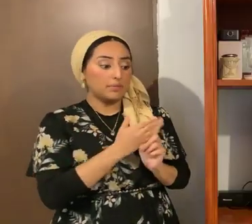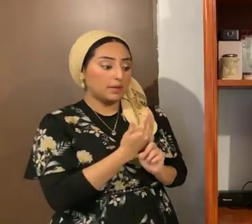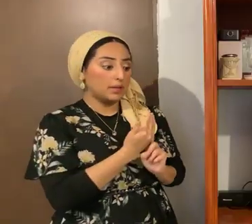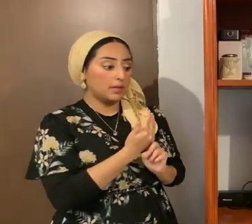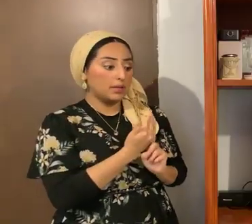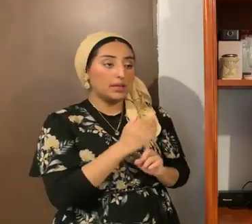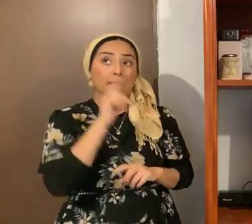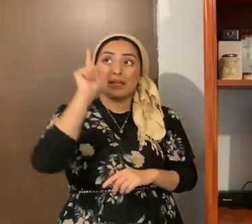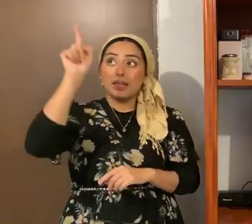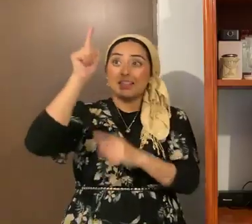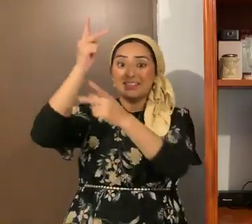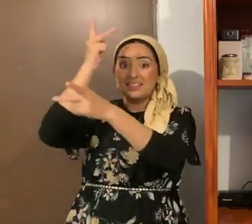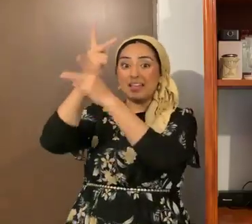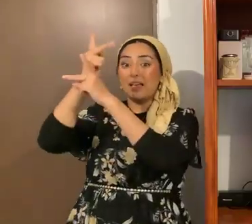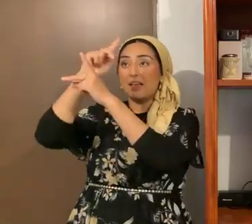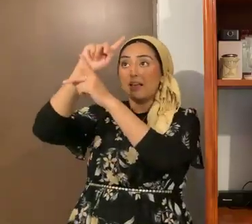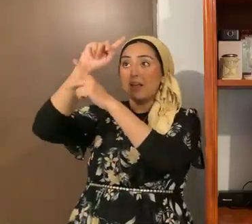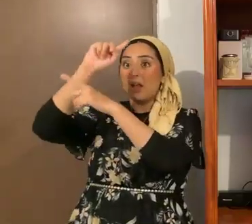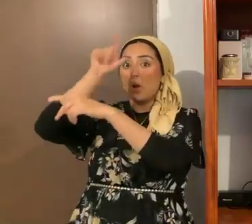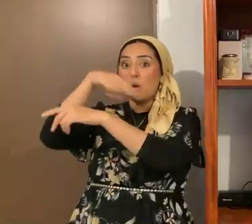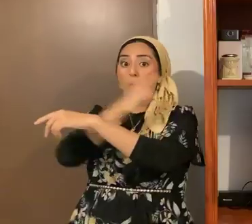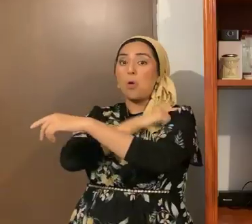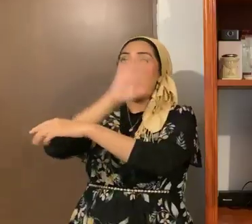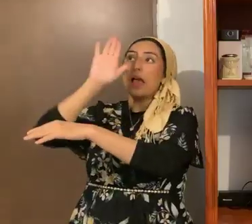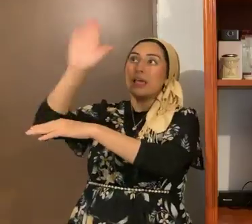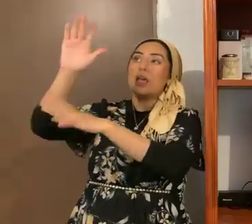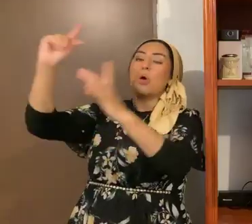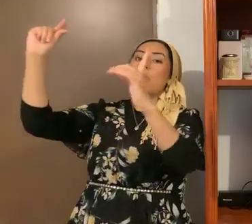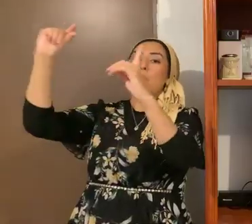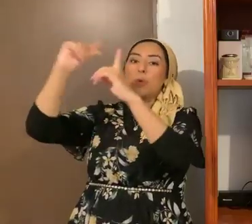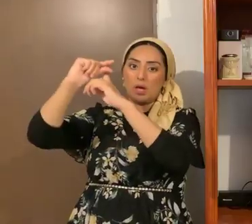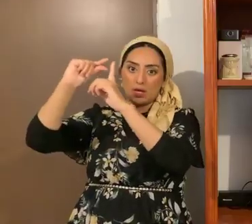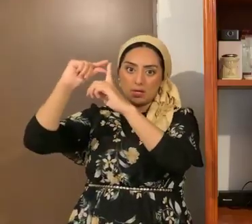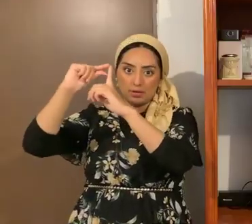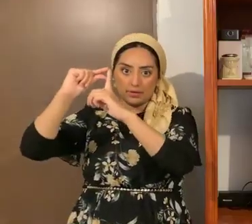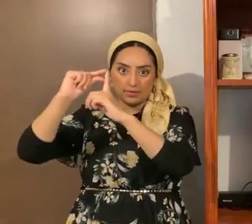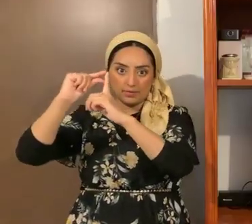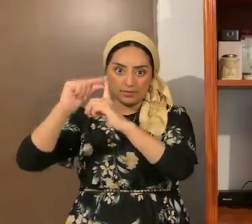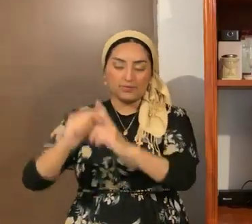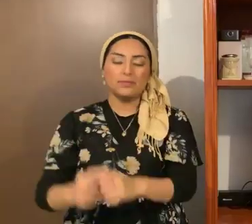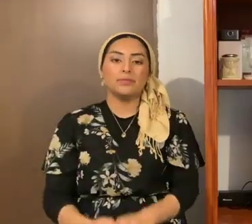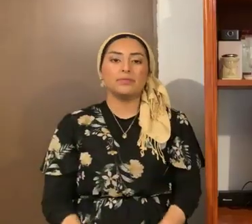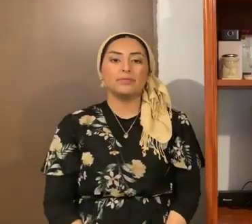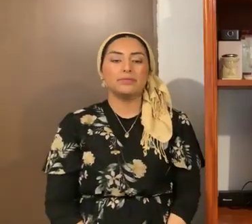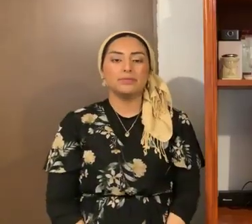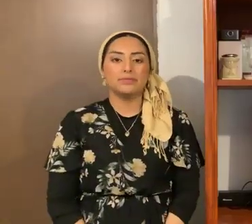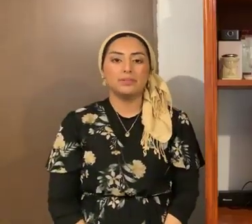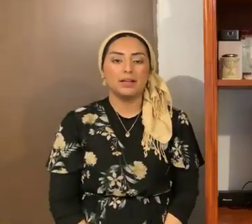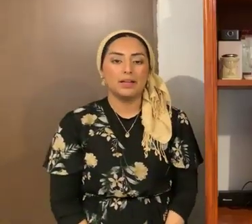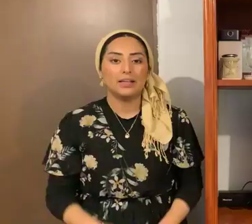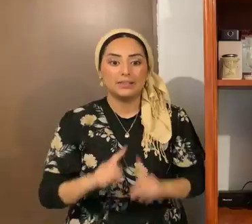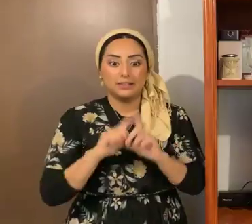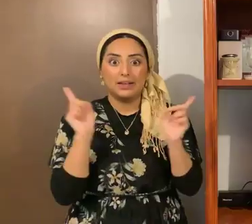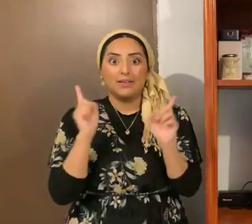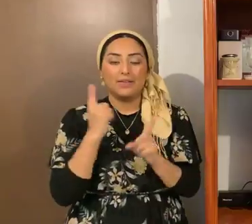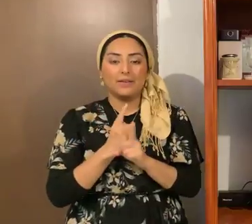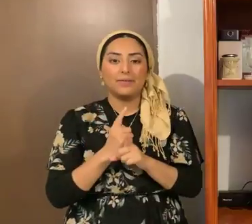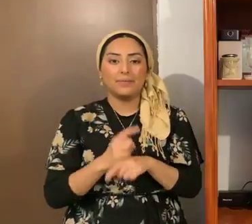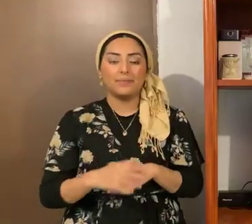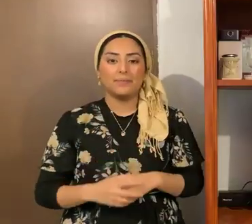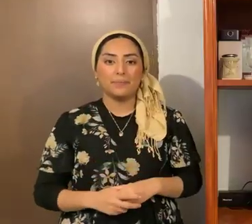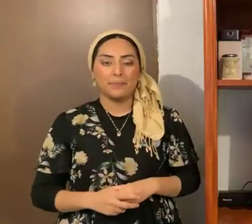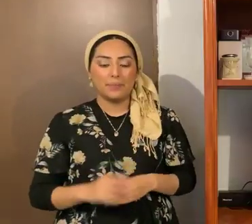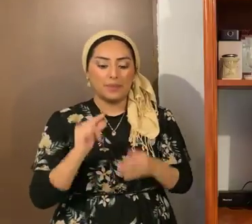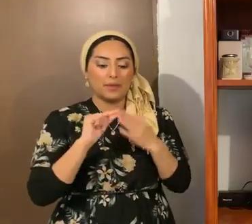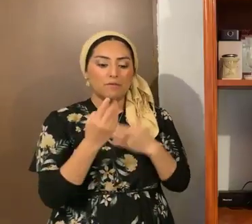Él permanece fiel a su palabra. Él no puede negarse a sí mismo. Aleluya. Qué diferencia, ¿no?